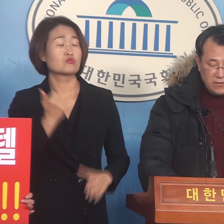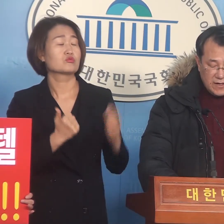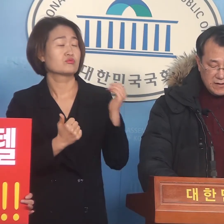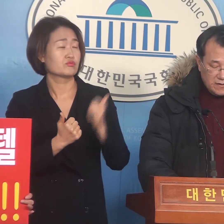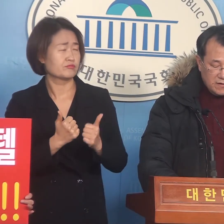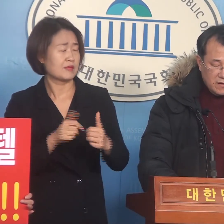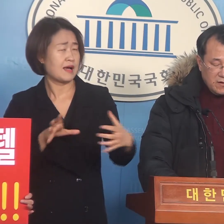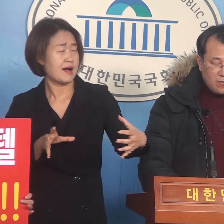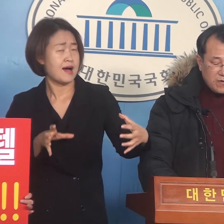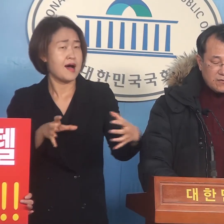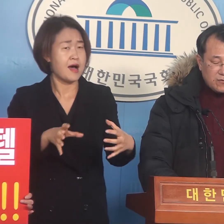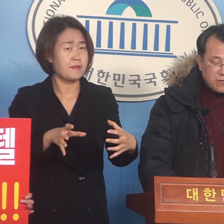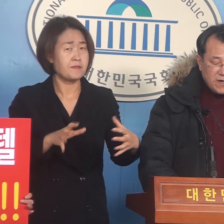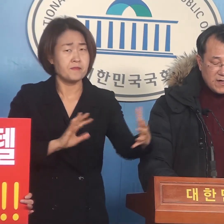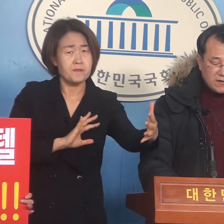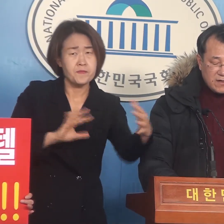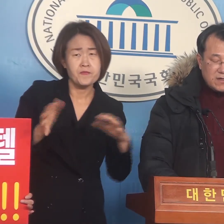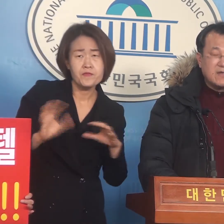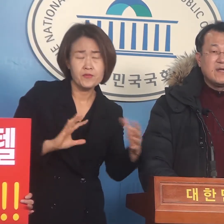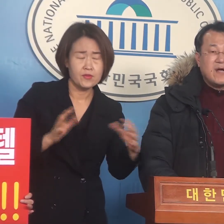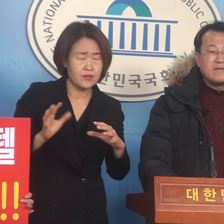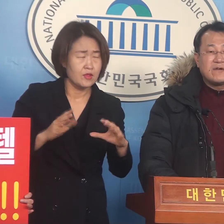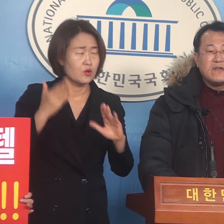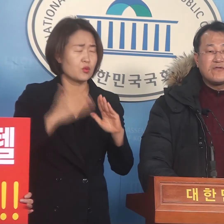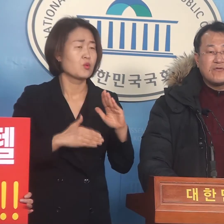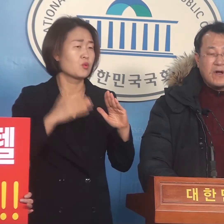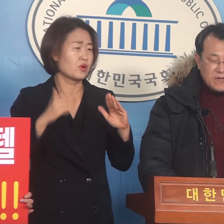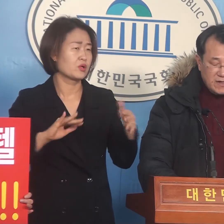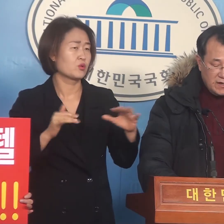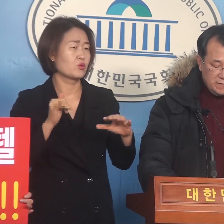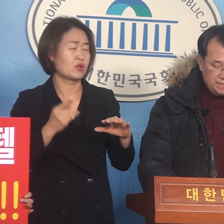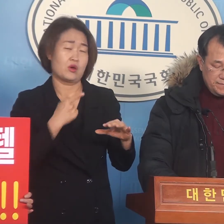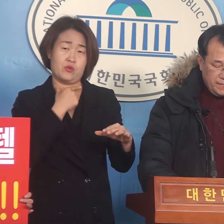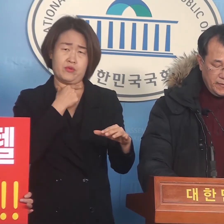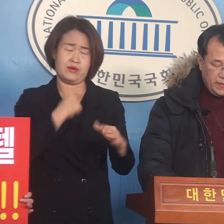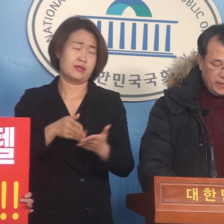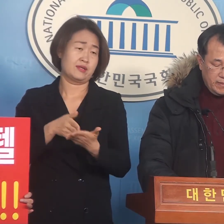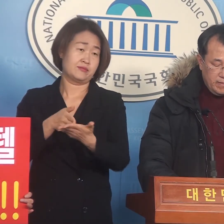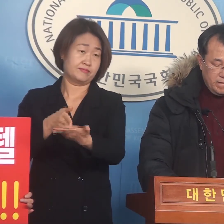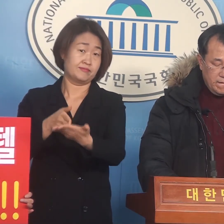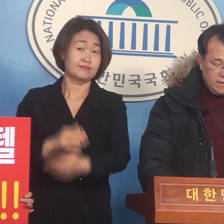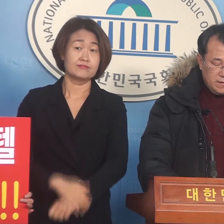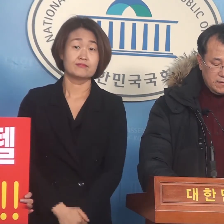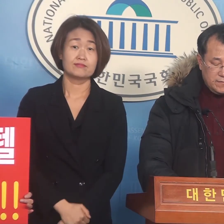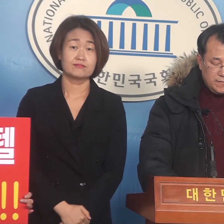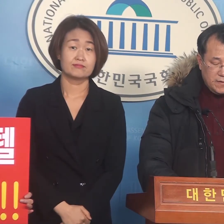모여 의논하는 공개 토론회를 갖기를 강력히 촉구합니다.